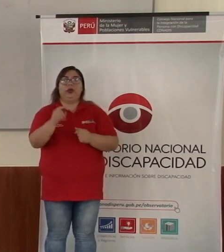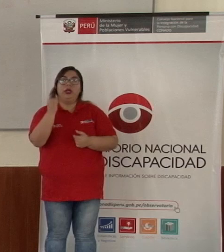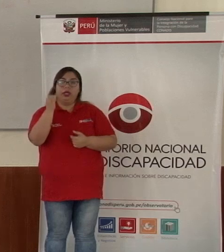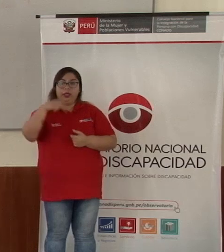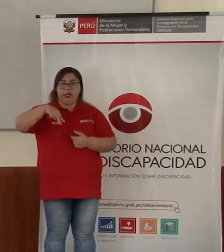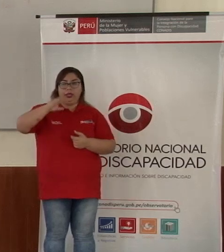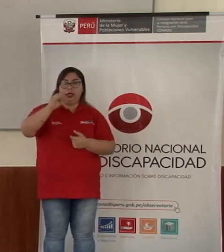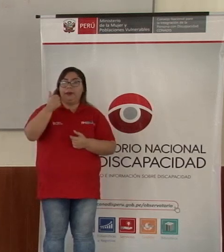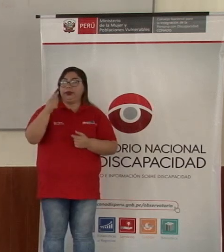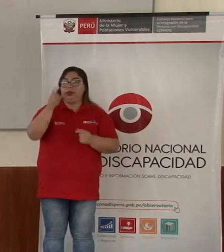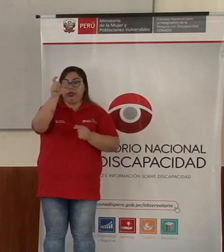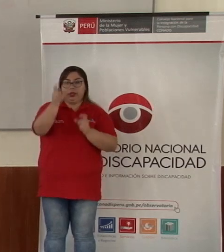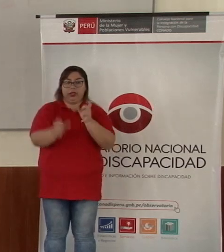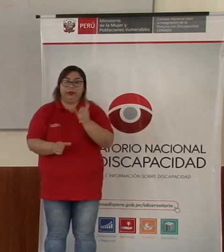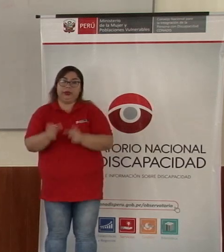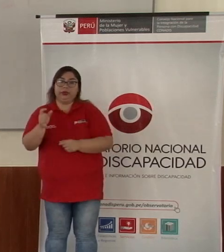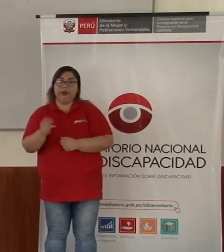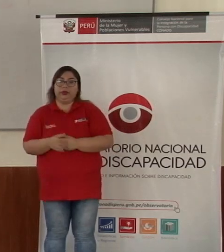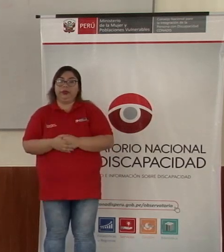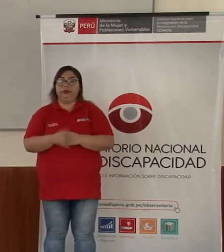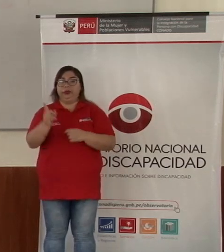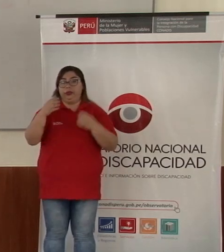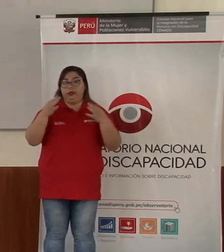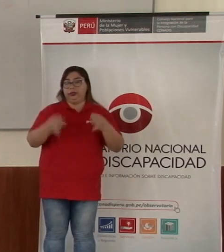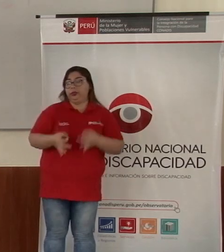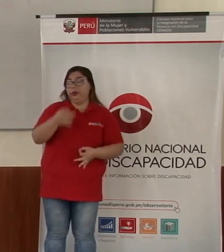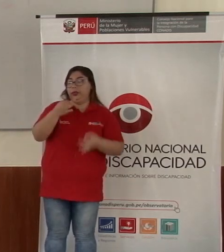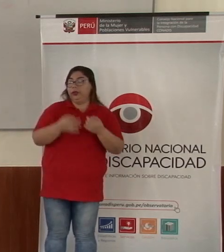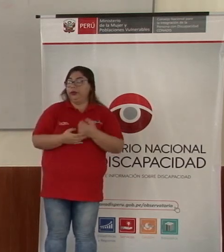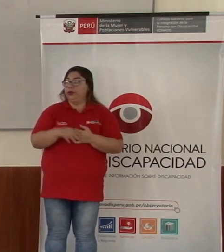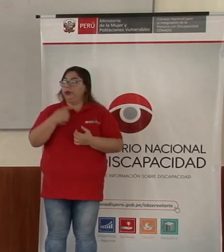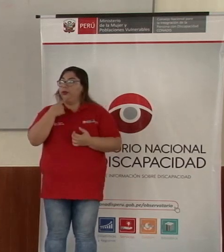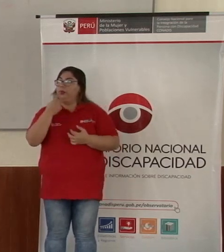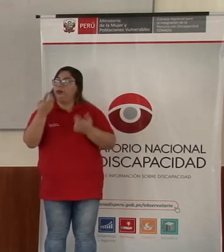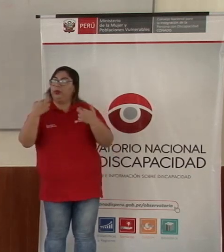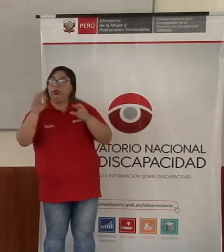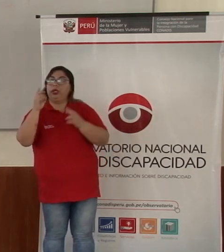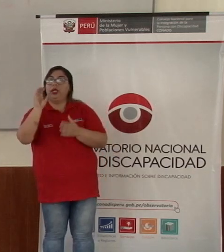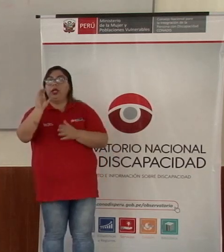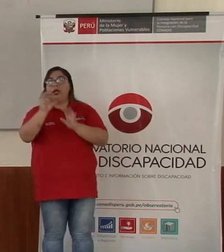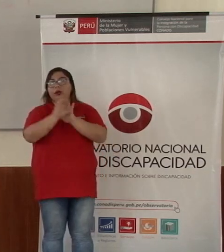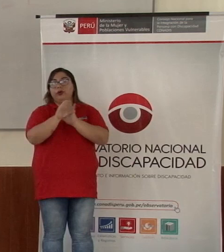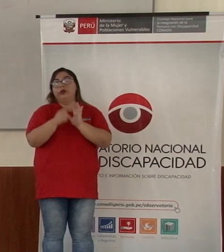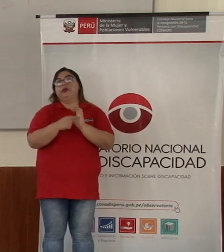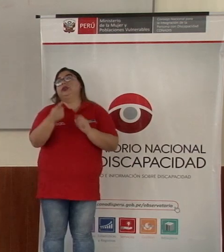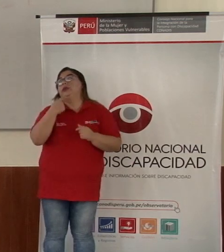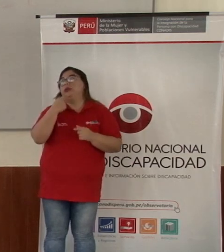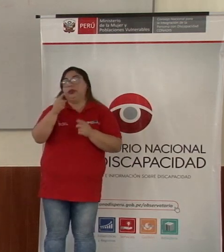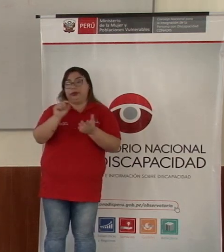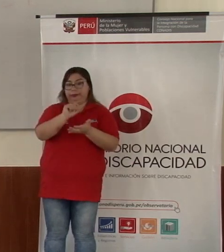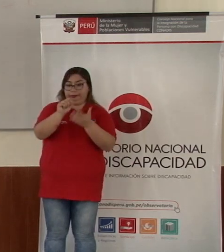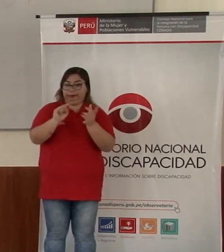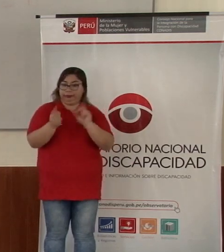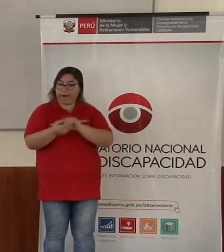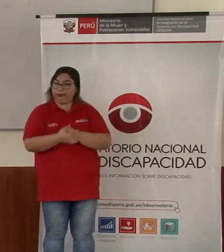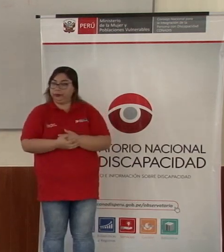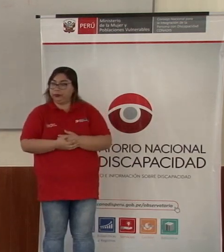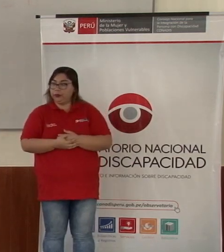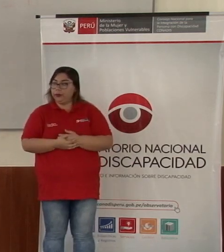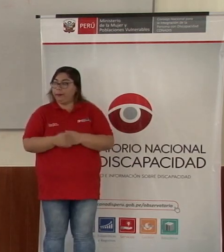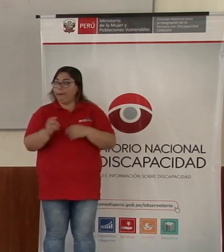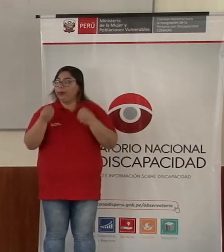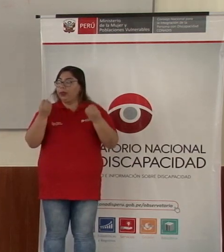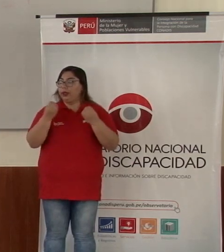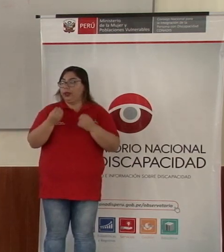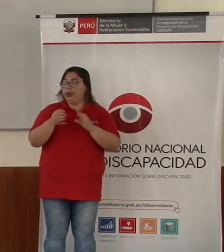de la persona, la incapacidad jurídica. ¿Por qué el Código Civil estaba construido de ese modo? Porque el Código